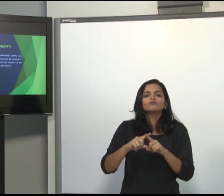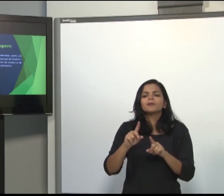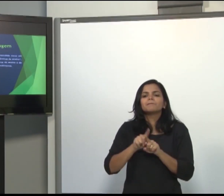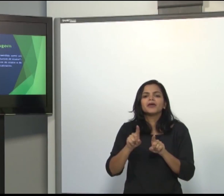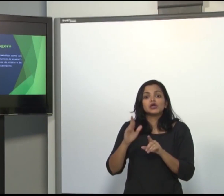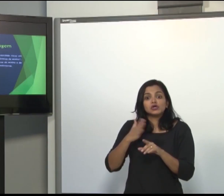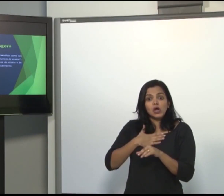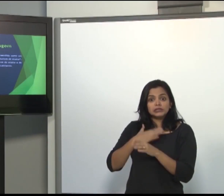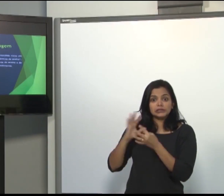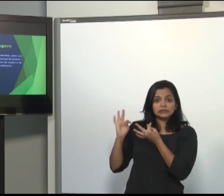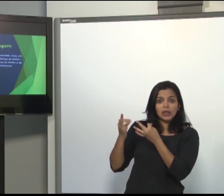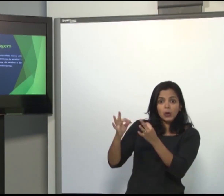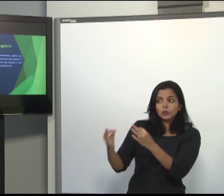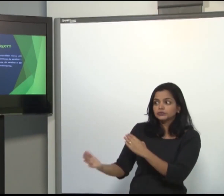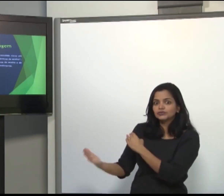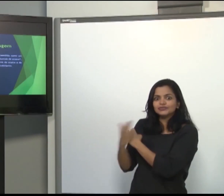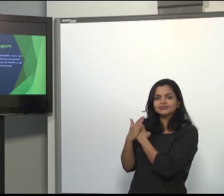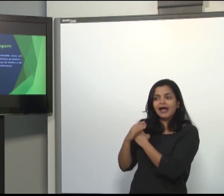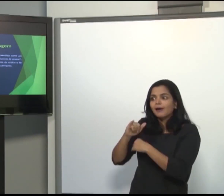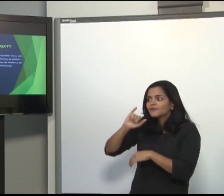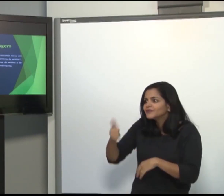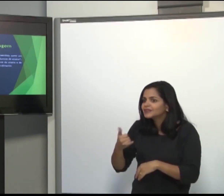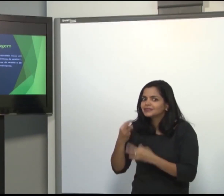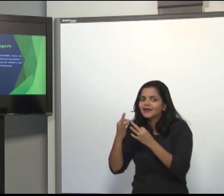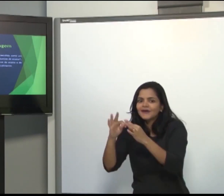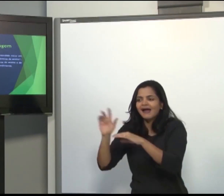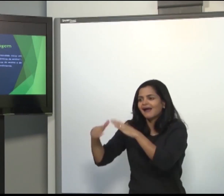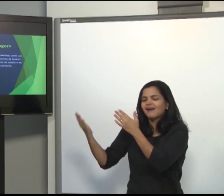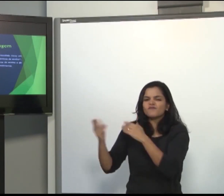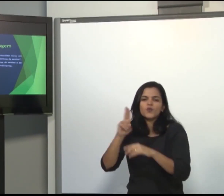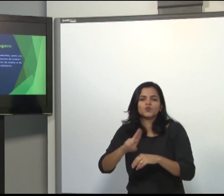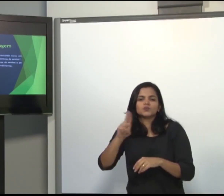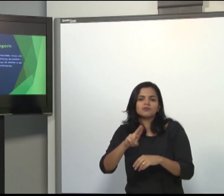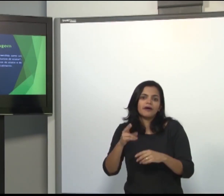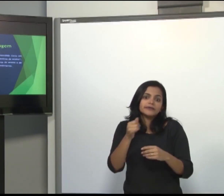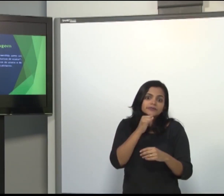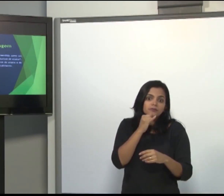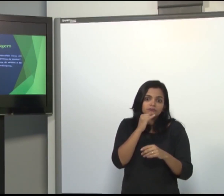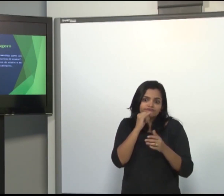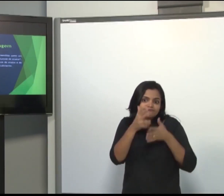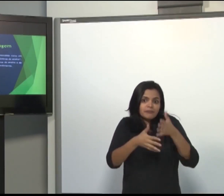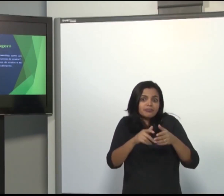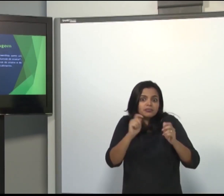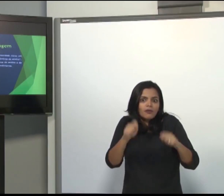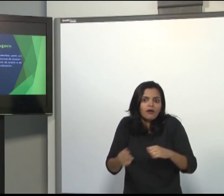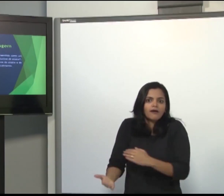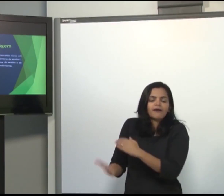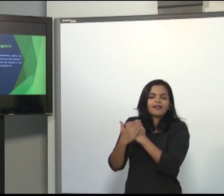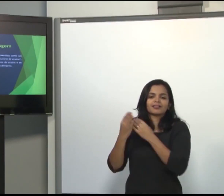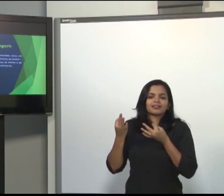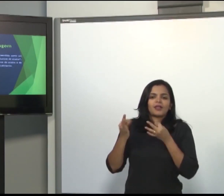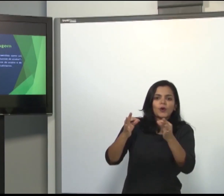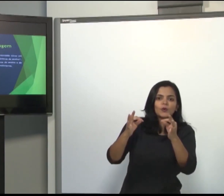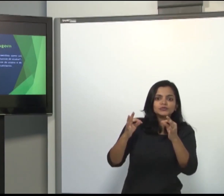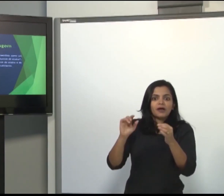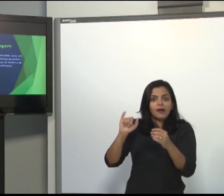Alguns gostam de utilizar tecnologias e para o ensino da Libras, a tecnologia é